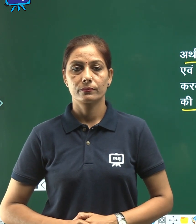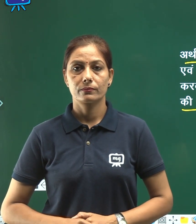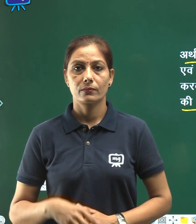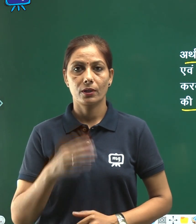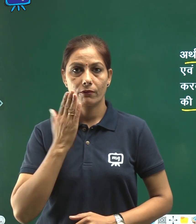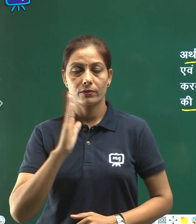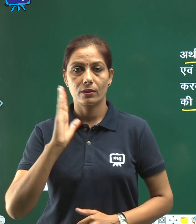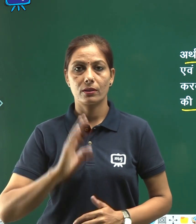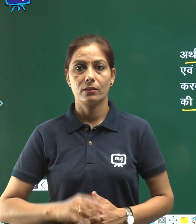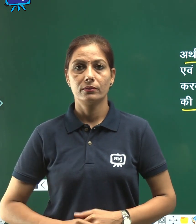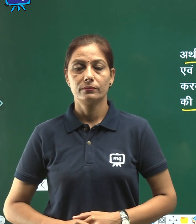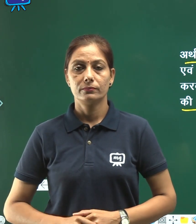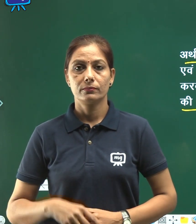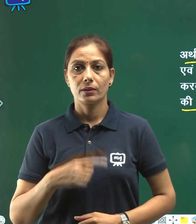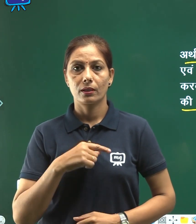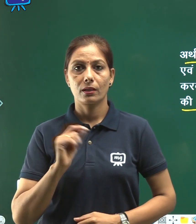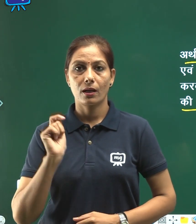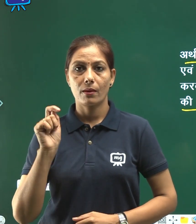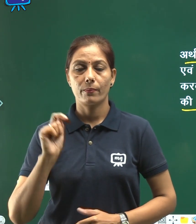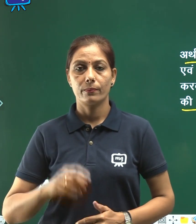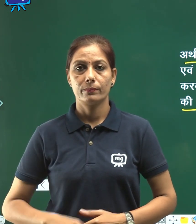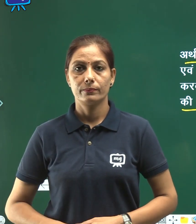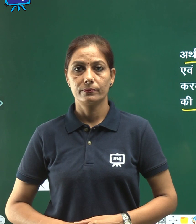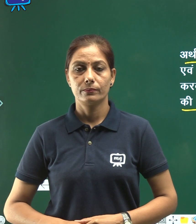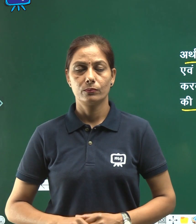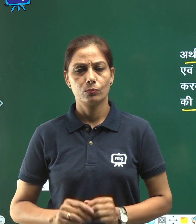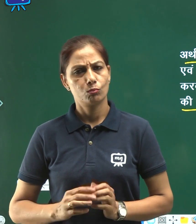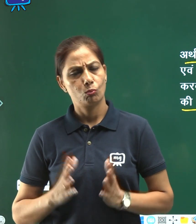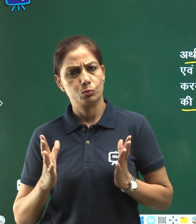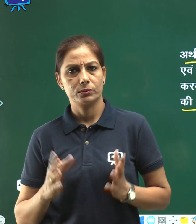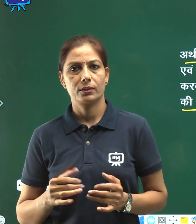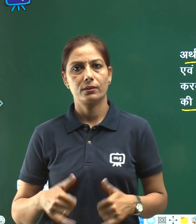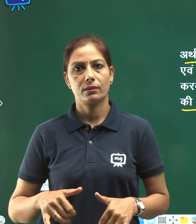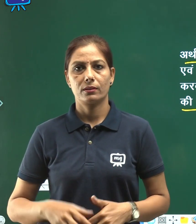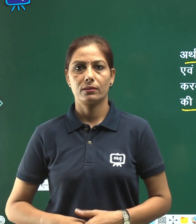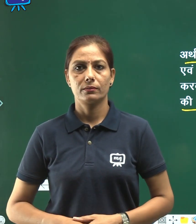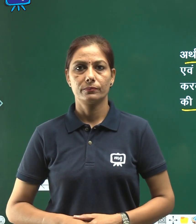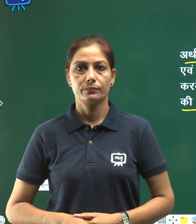कविता यह कार्य बखूबी करती है।